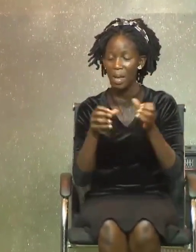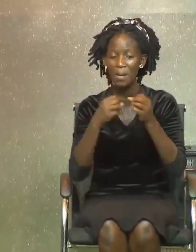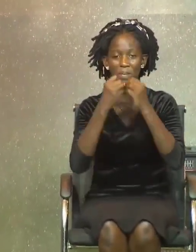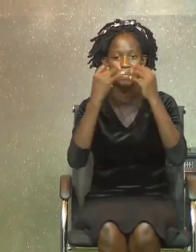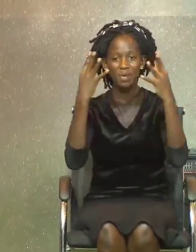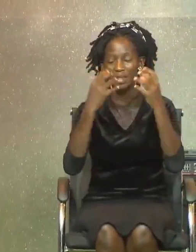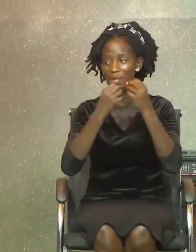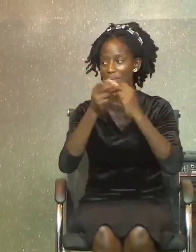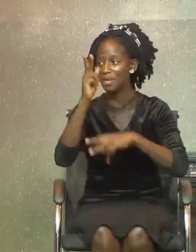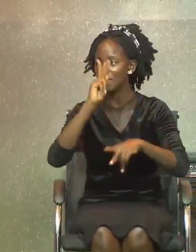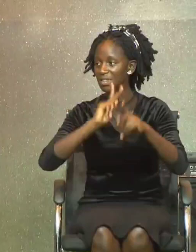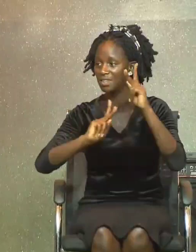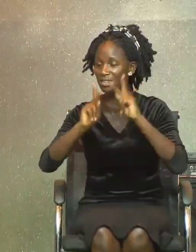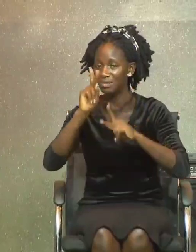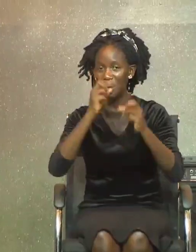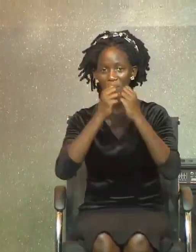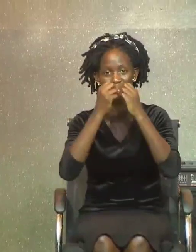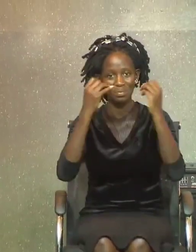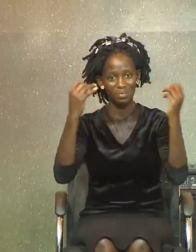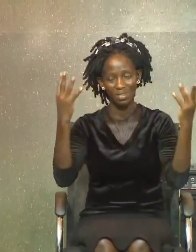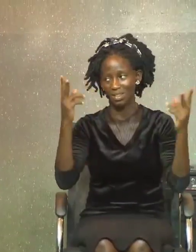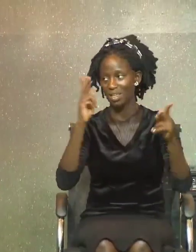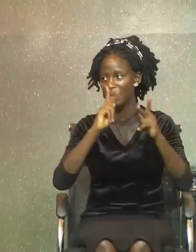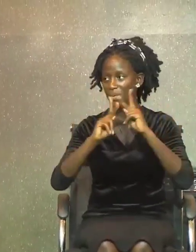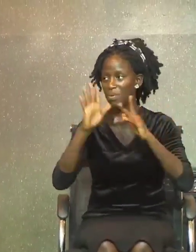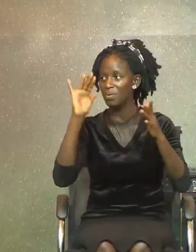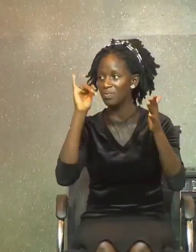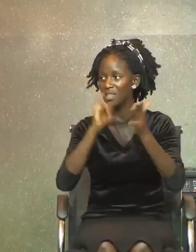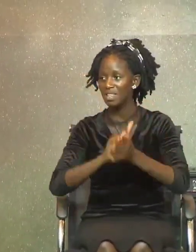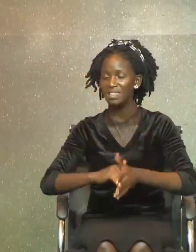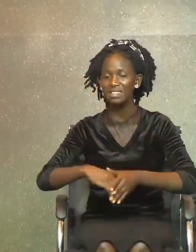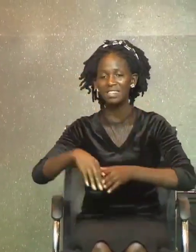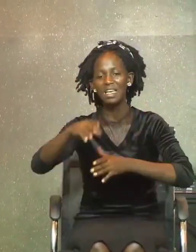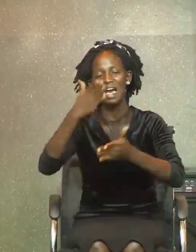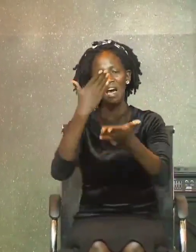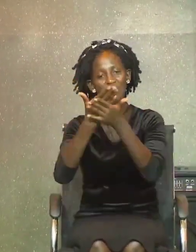banji banji dala abasabye amasomo